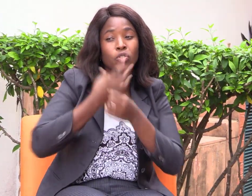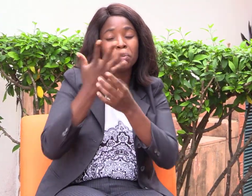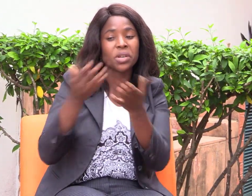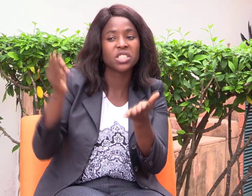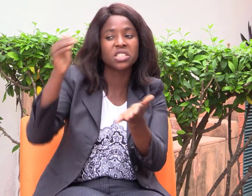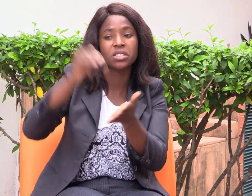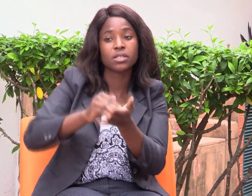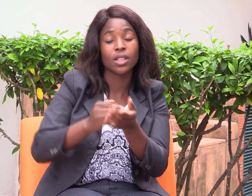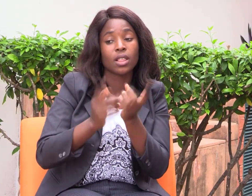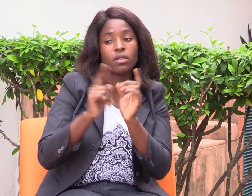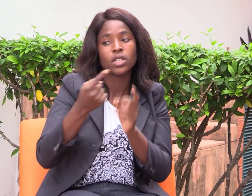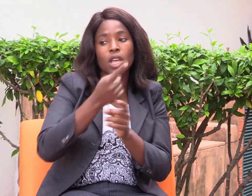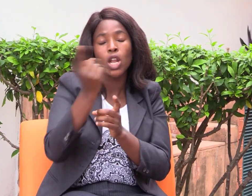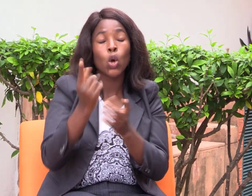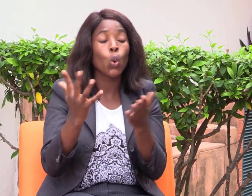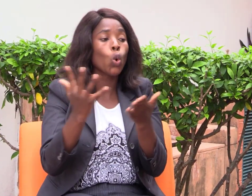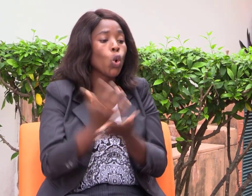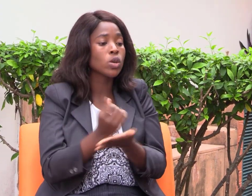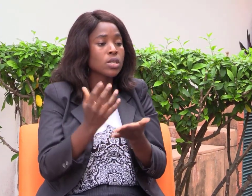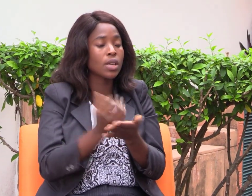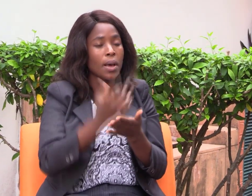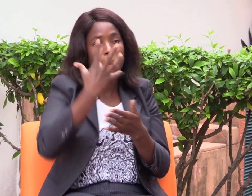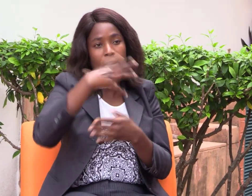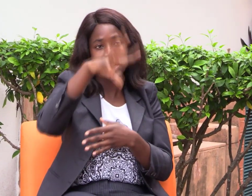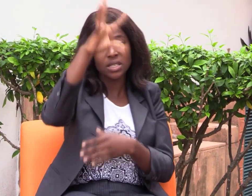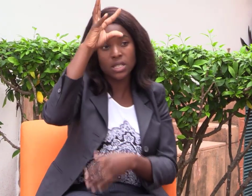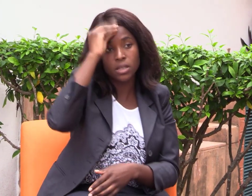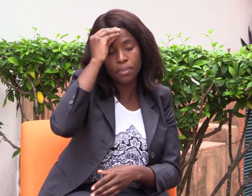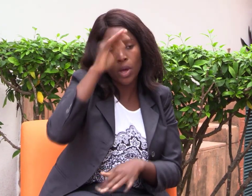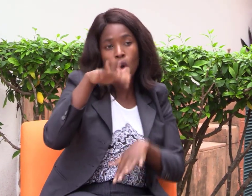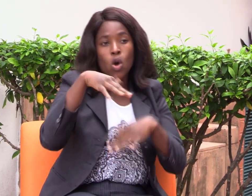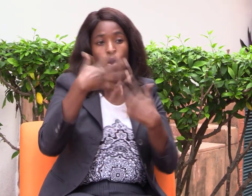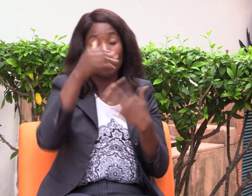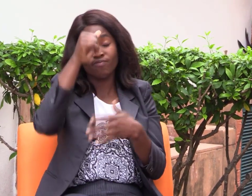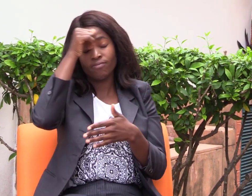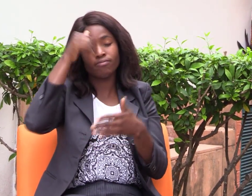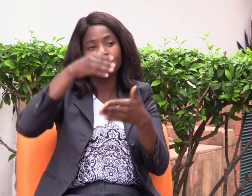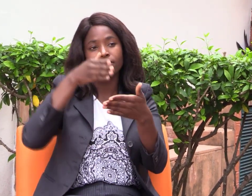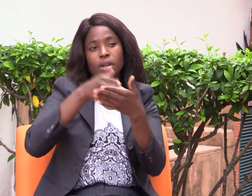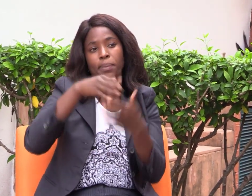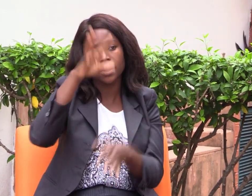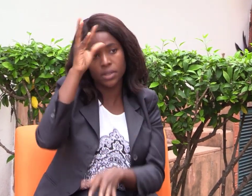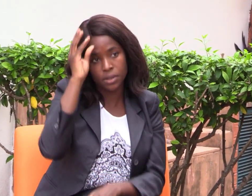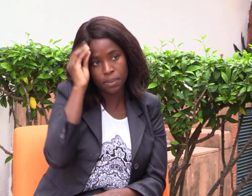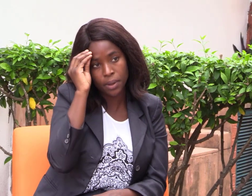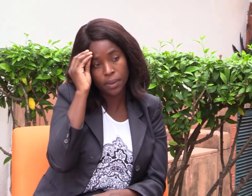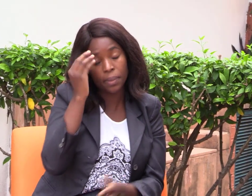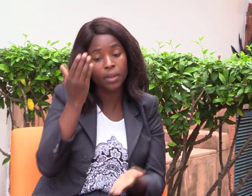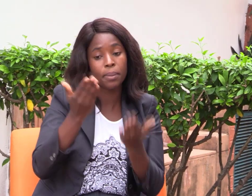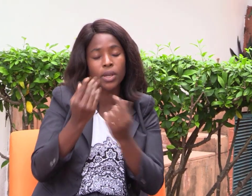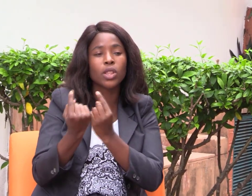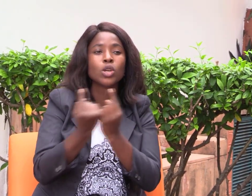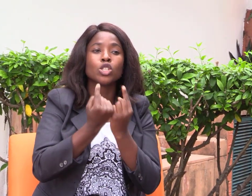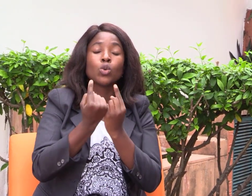pouco mais descontraídas e para conseguir e perceber de onde vem esta